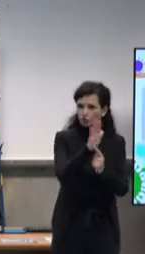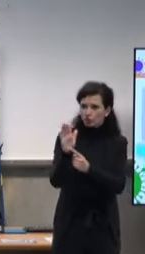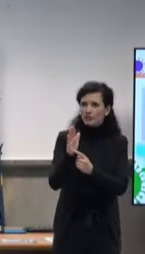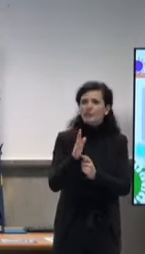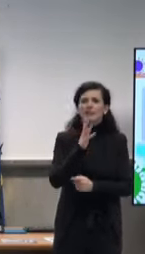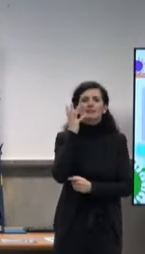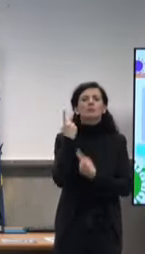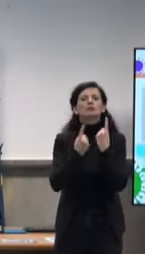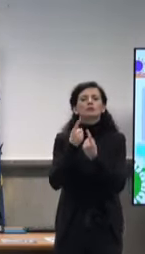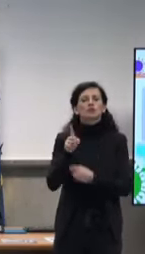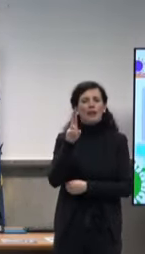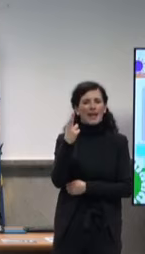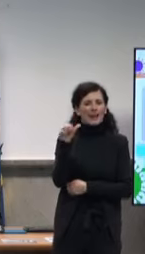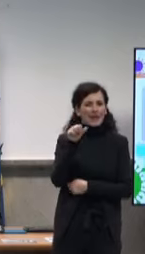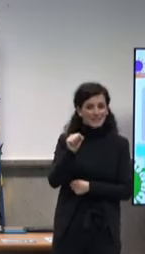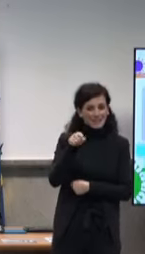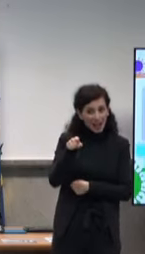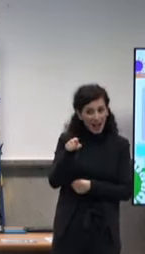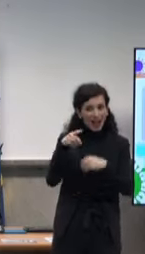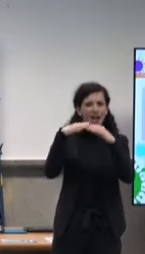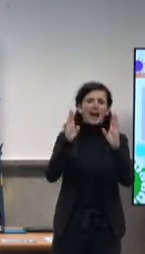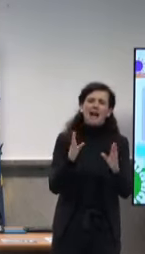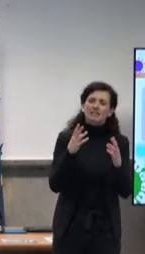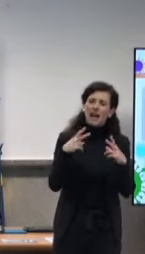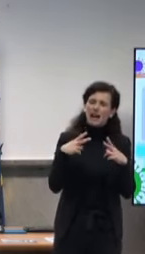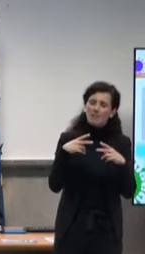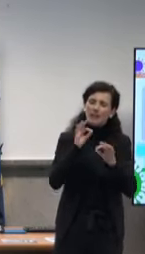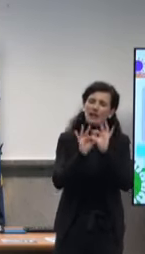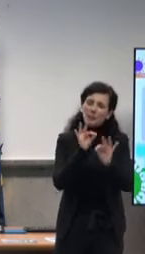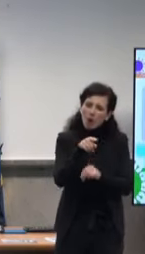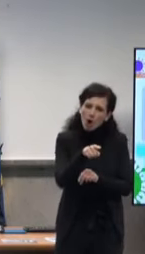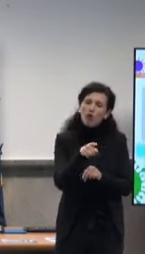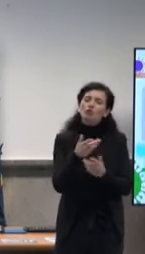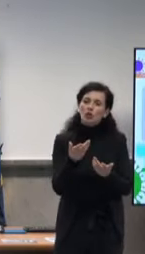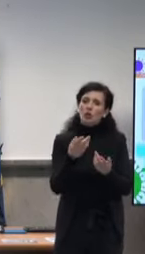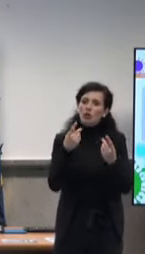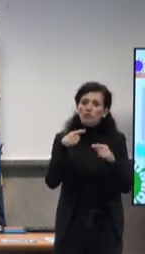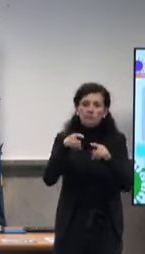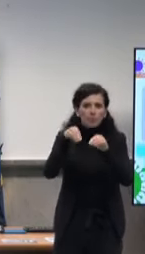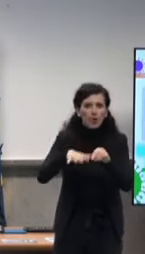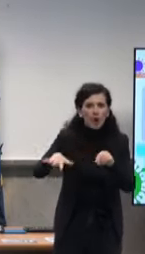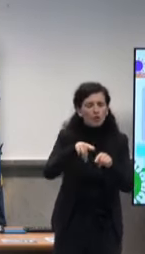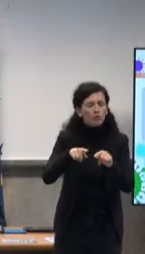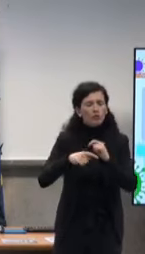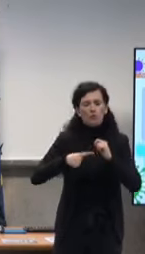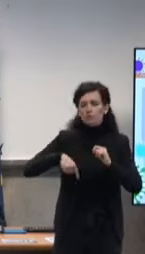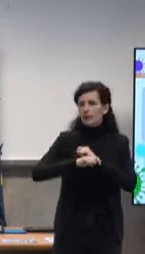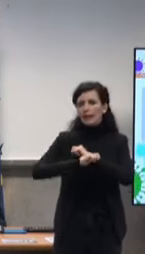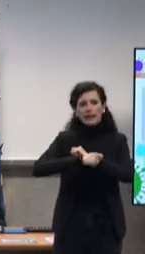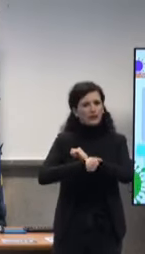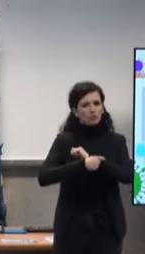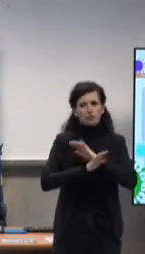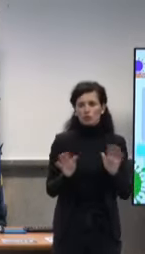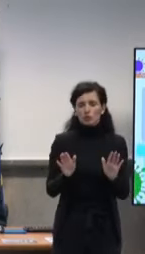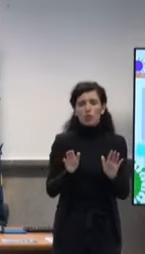rsa è uno di quei luoghi dove certamente dovremo essere rigidissimi perché come li comunque il